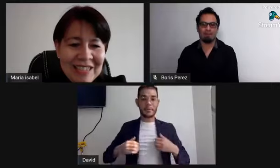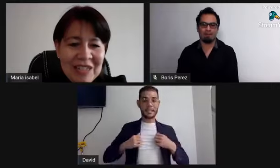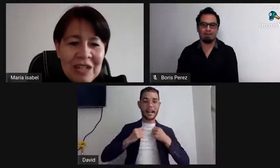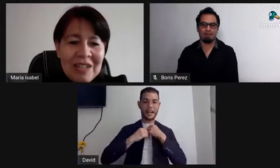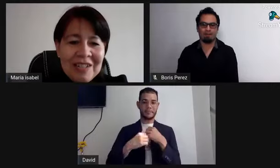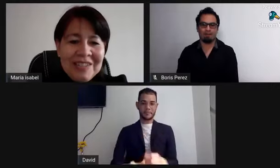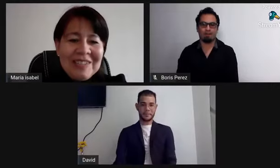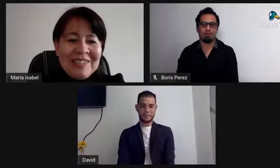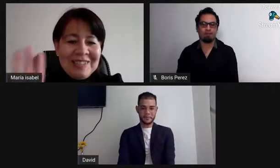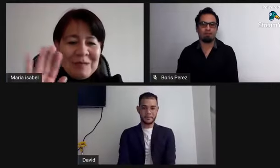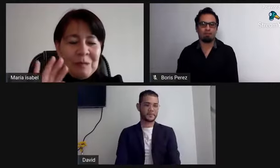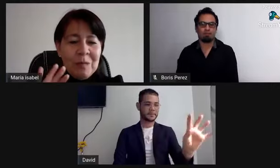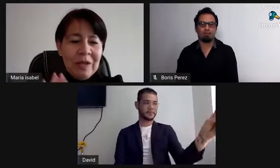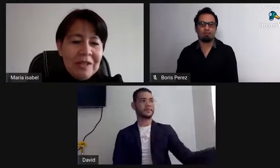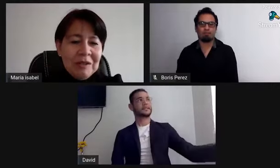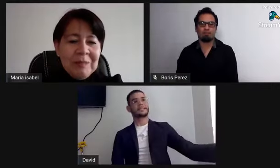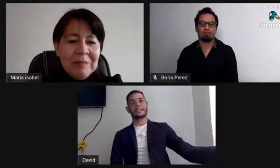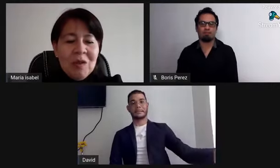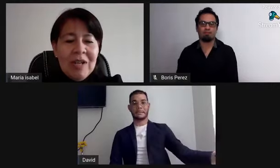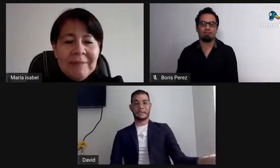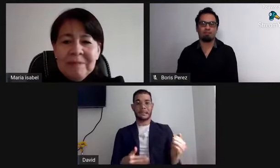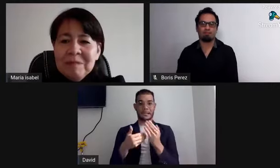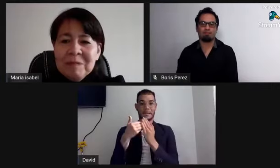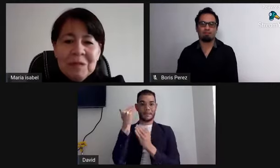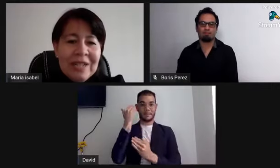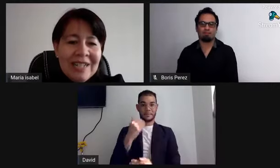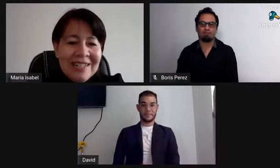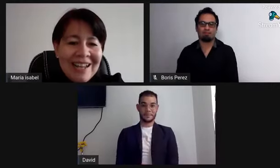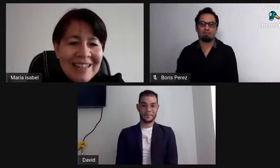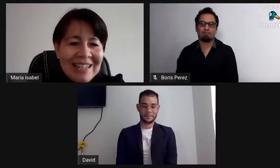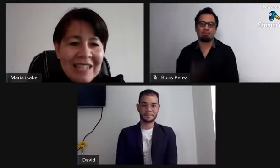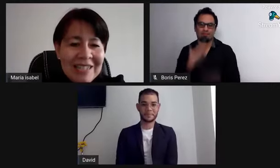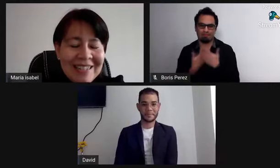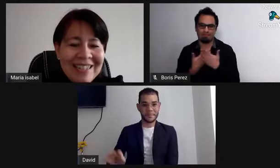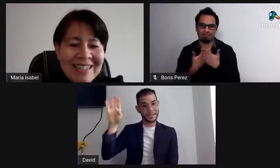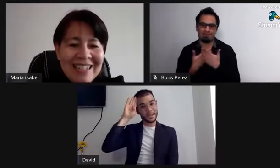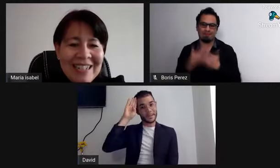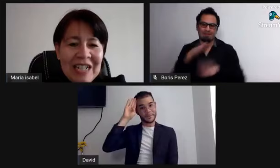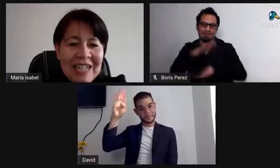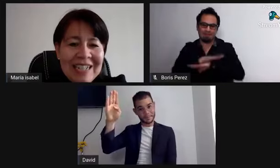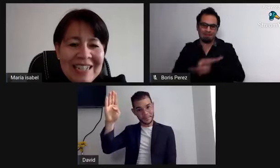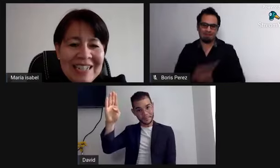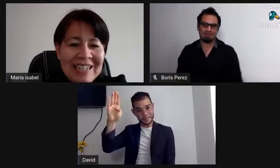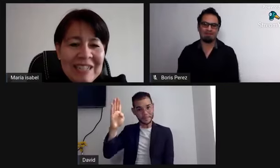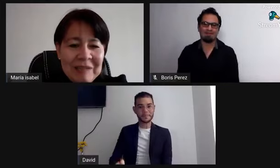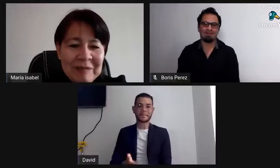ella le explicará. Bueno, hola, buenas tardes.